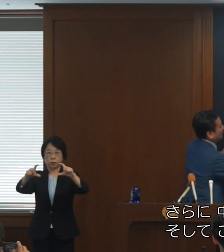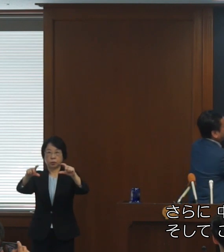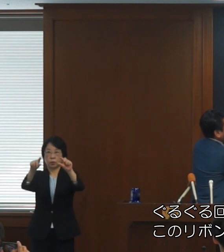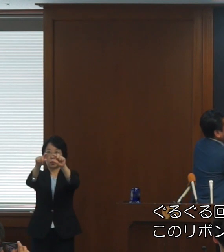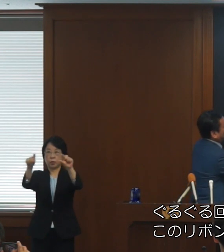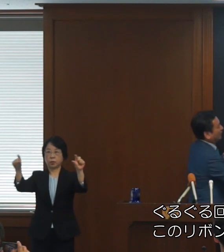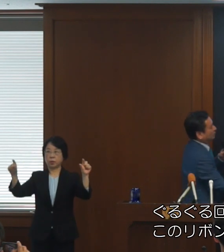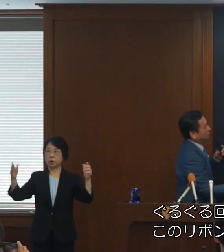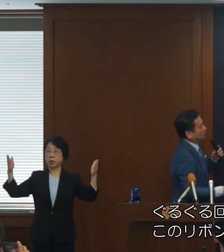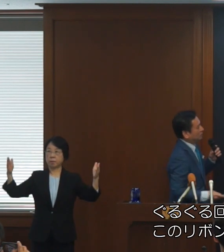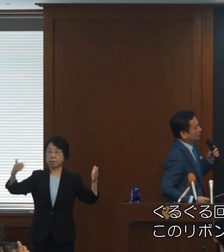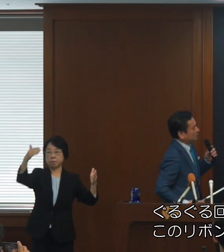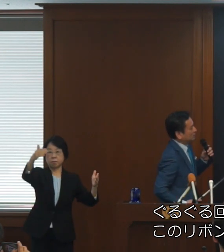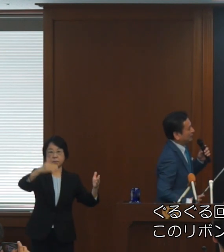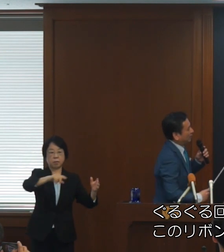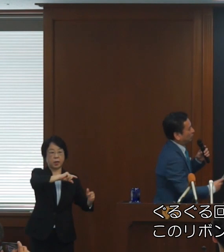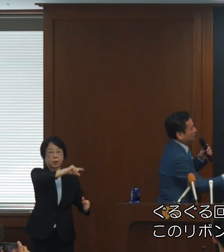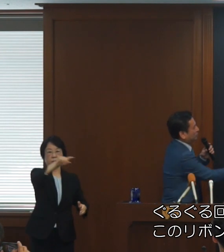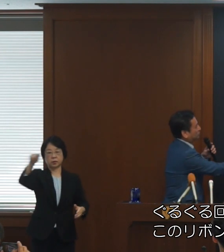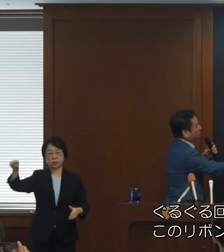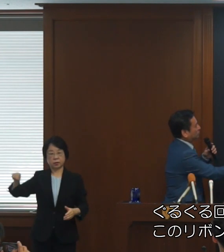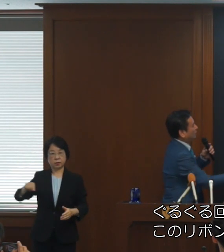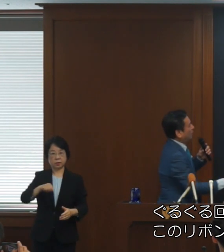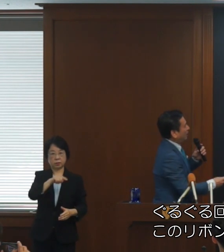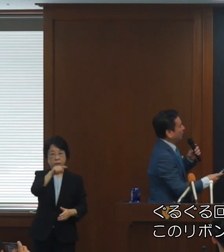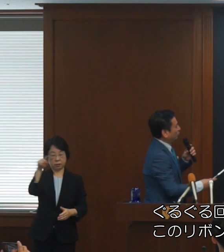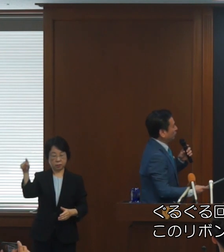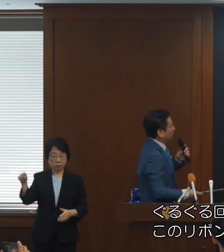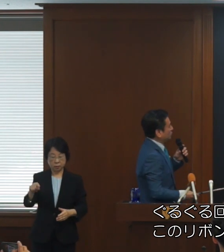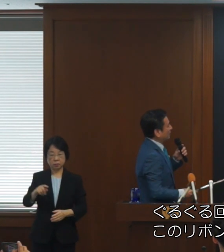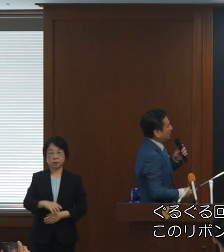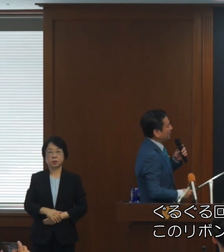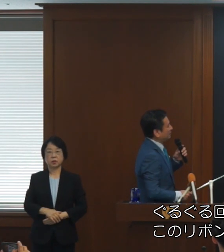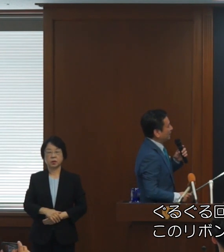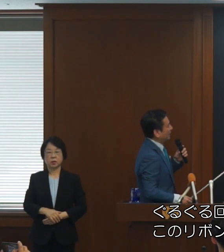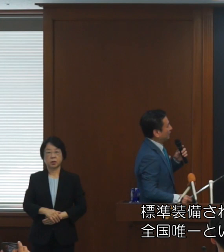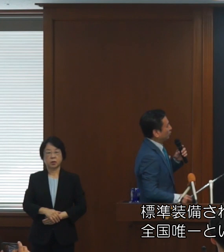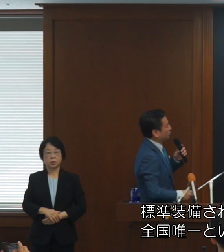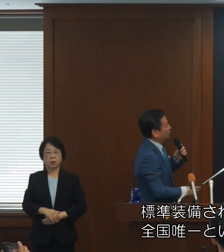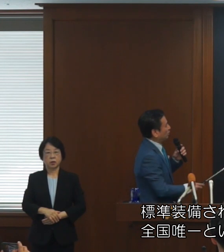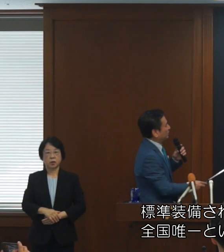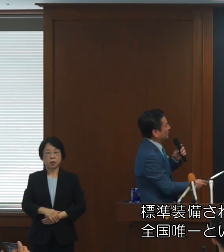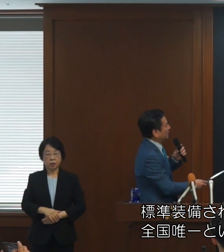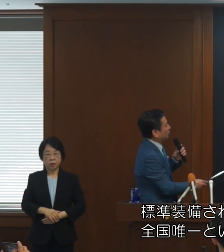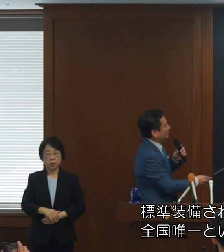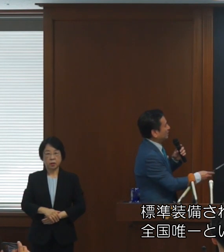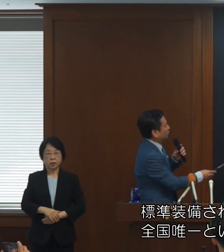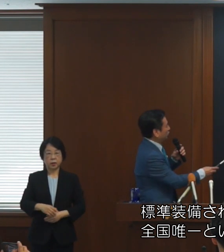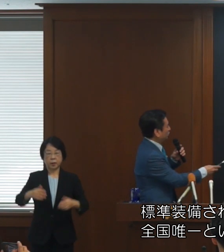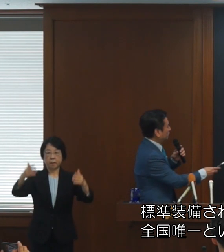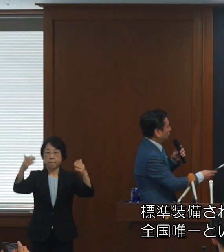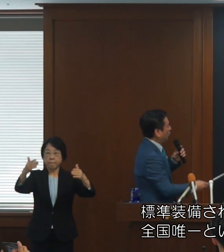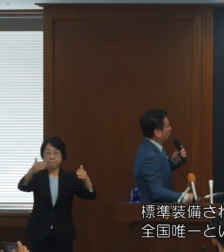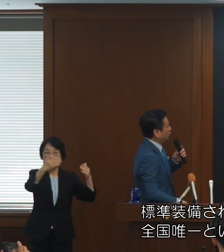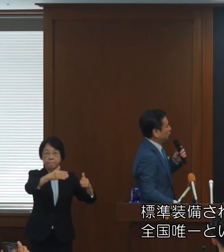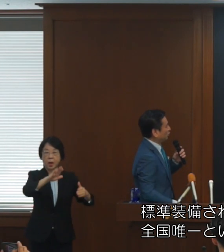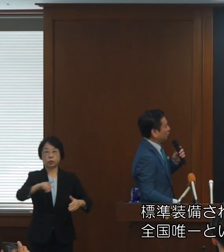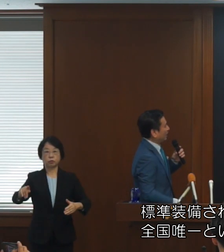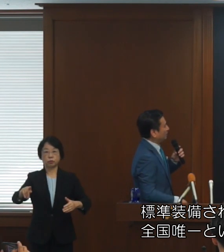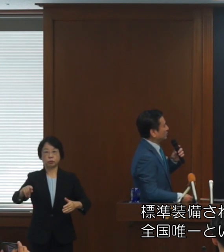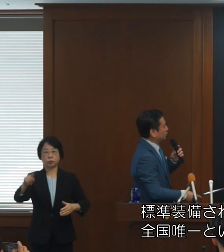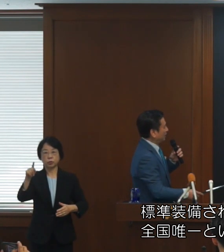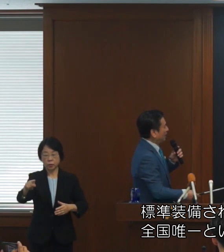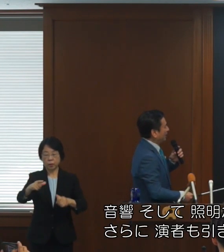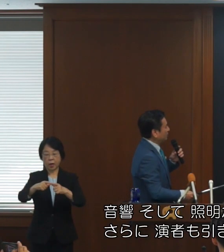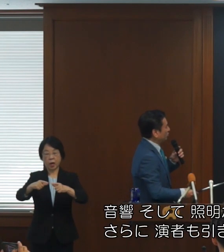リボンですねぐるぐる回る全てを一周するこのリボンサイレージが標準装備されているのは全国唯一という